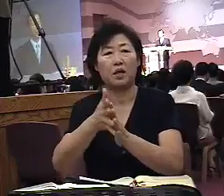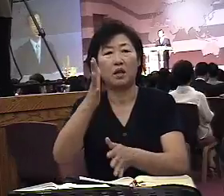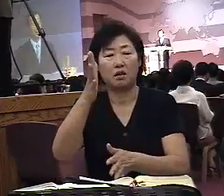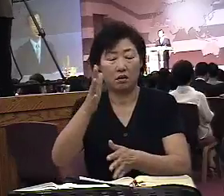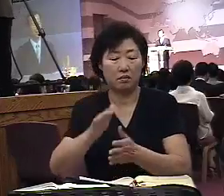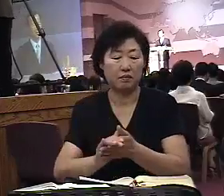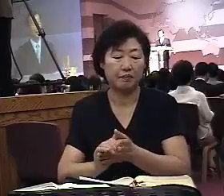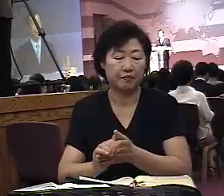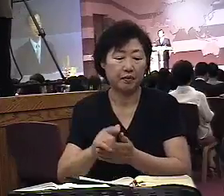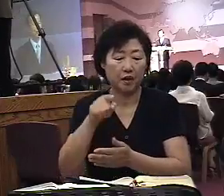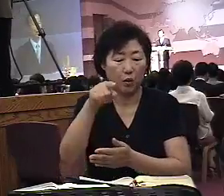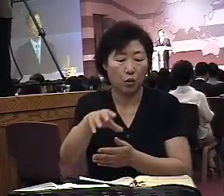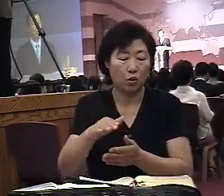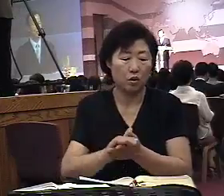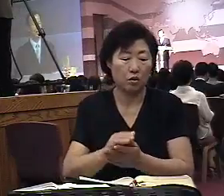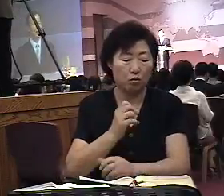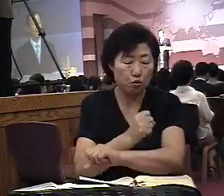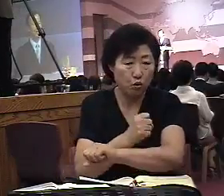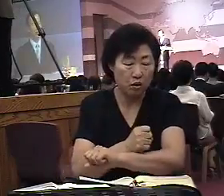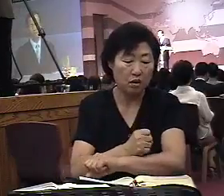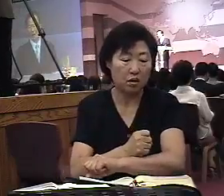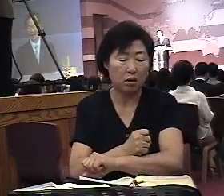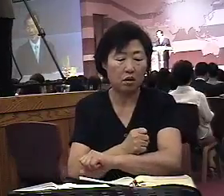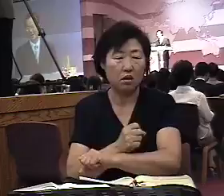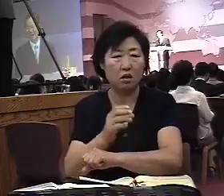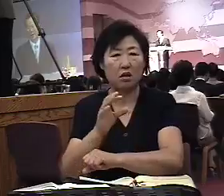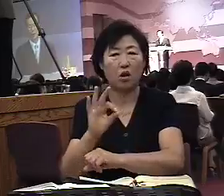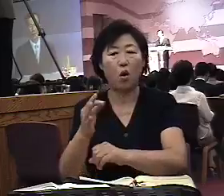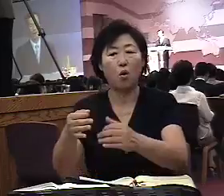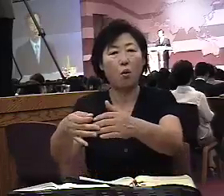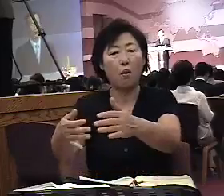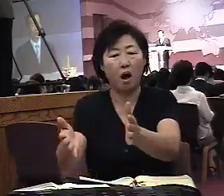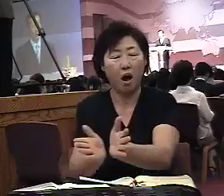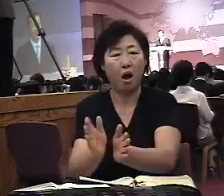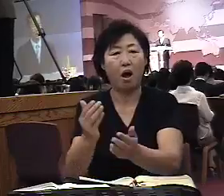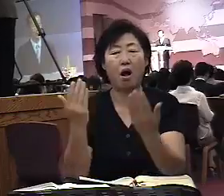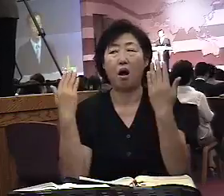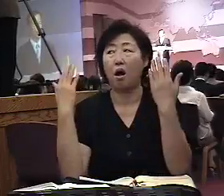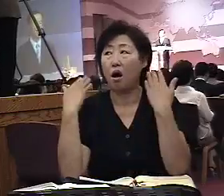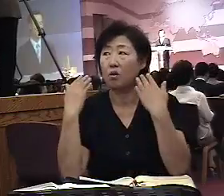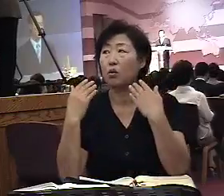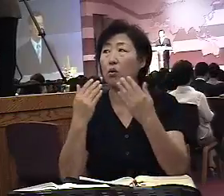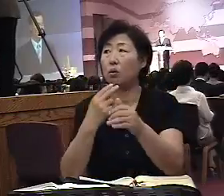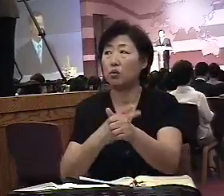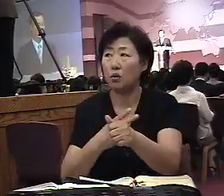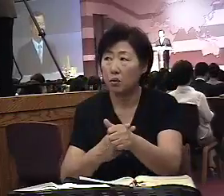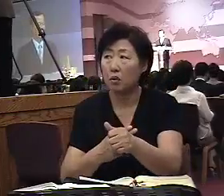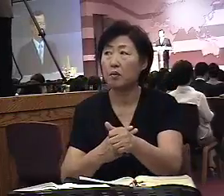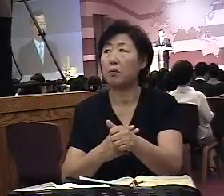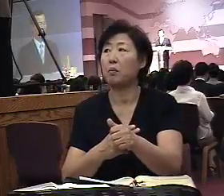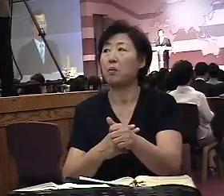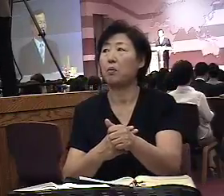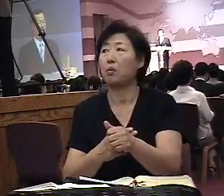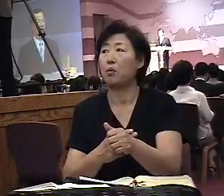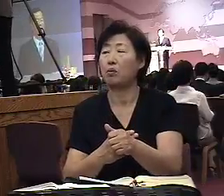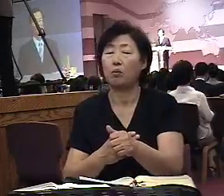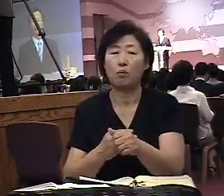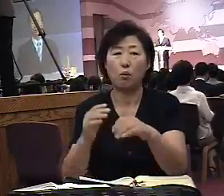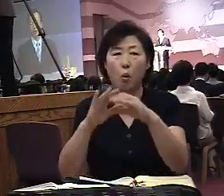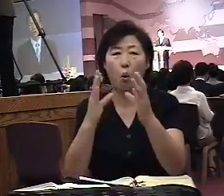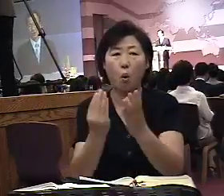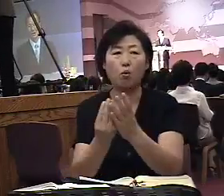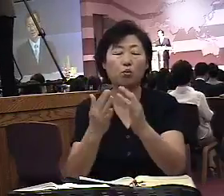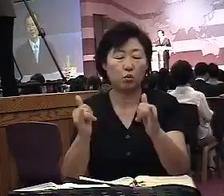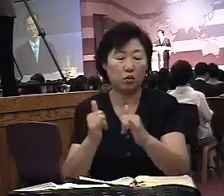또 그곳에서 미리 수고하시는 그 열방 학교의 모든 선생님들 또 최강직 선교사님 모든 분들이